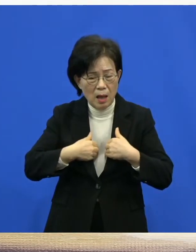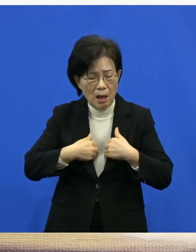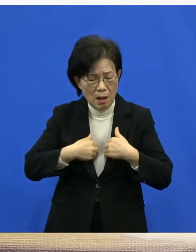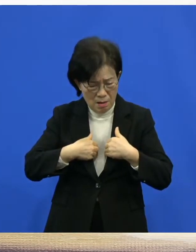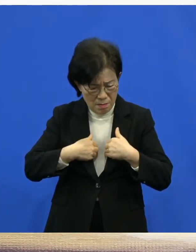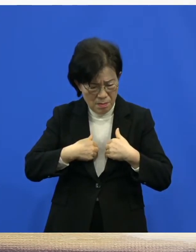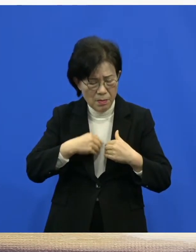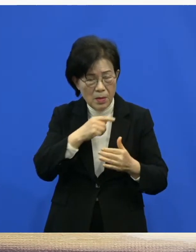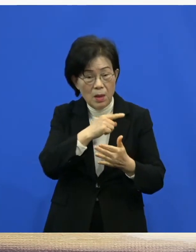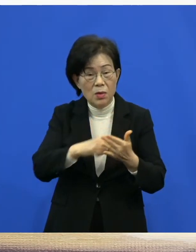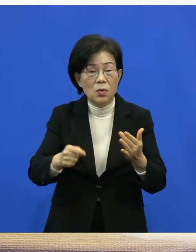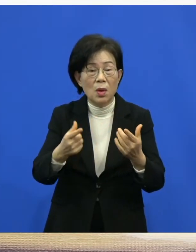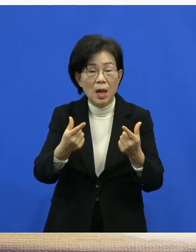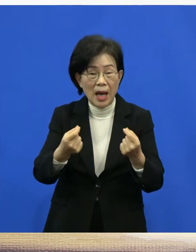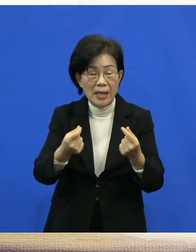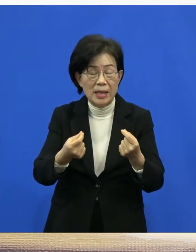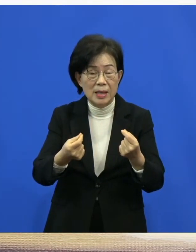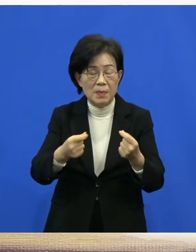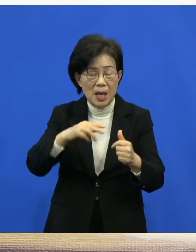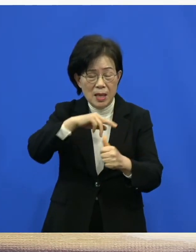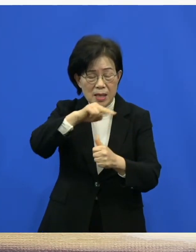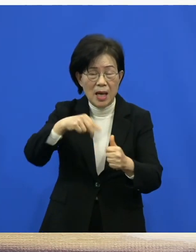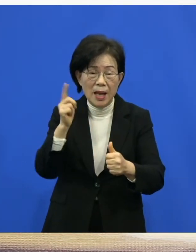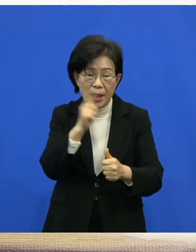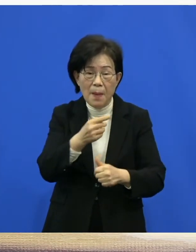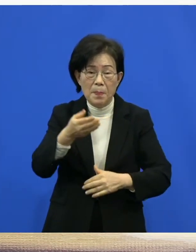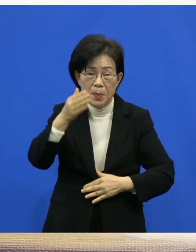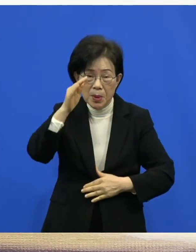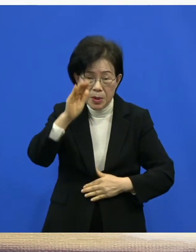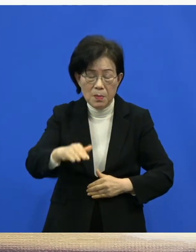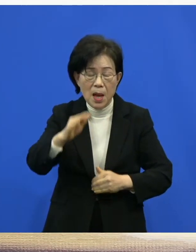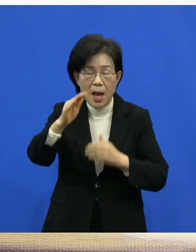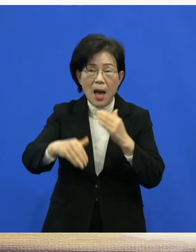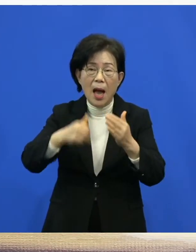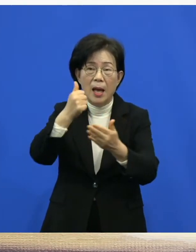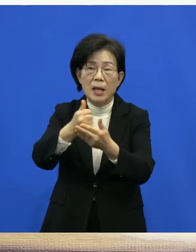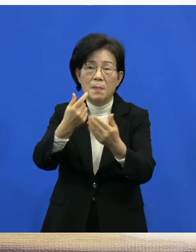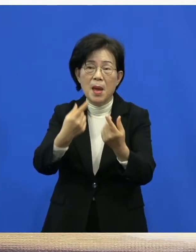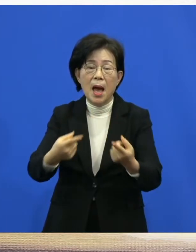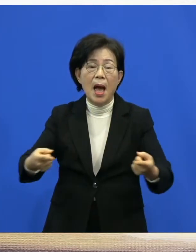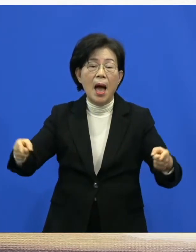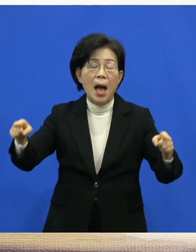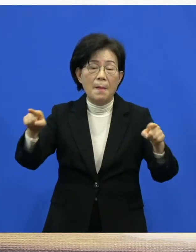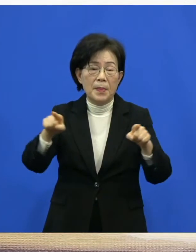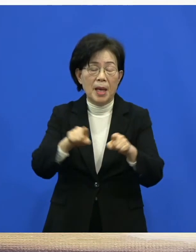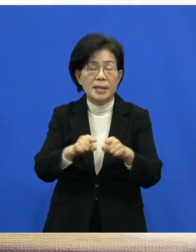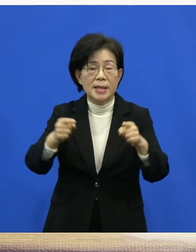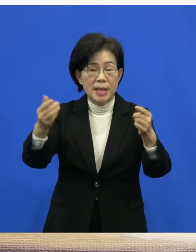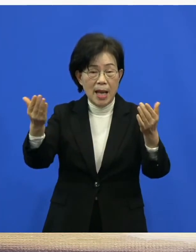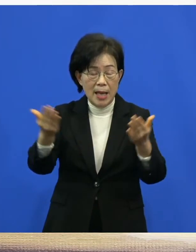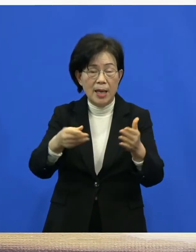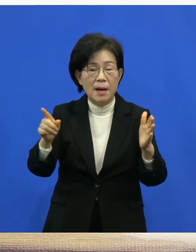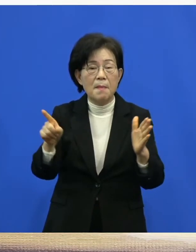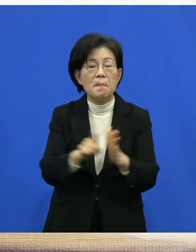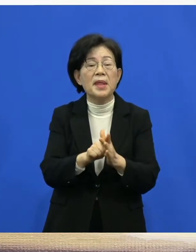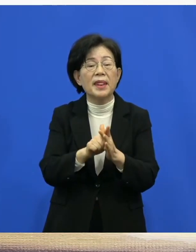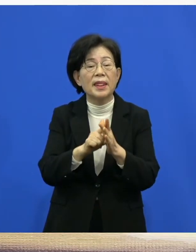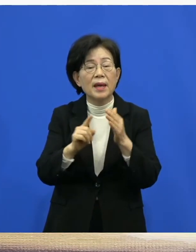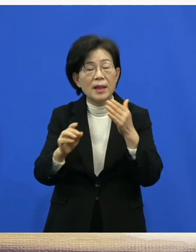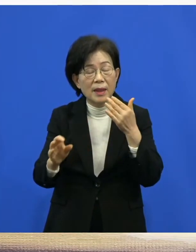돌아가고 상황은 지금보다 조금 더 나아지지 않지만 하나님이 나와 함께 하신다는 사실을 믿는다면